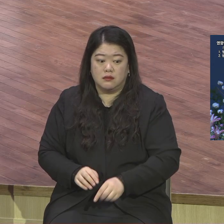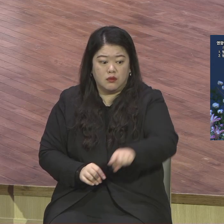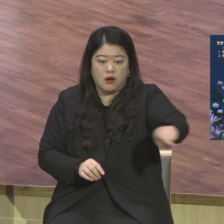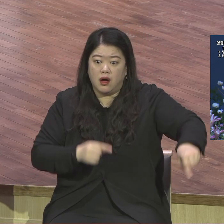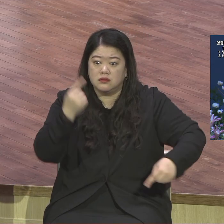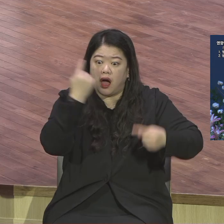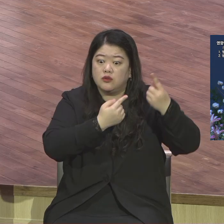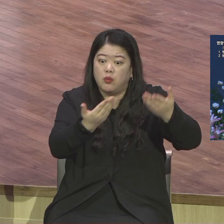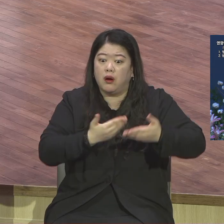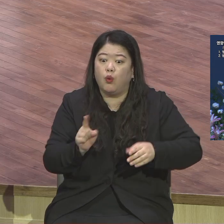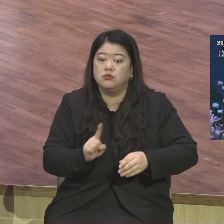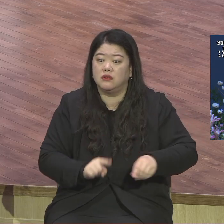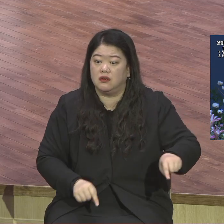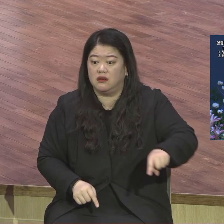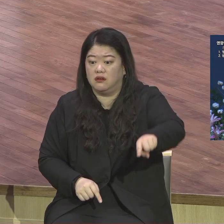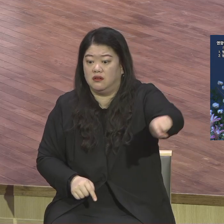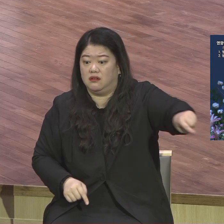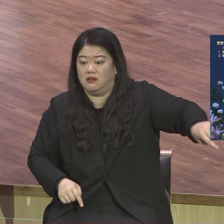돼.